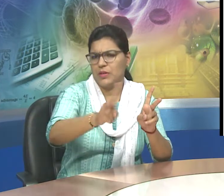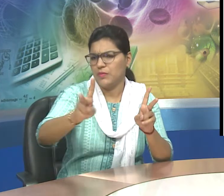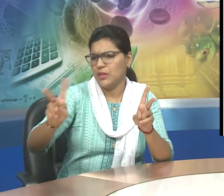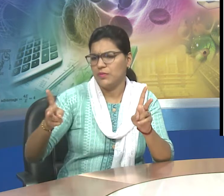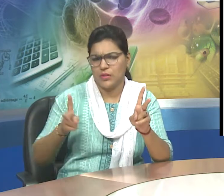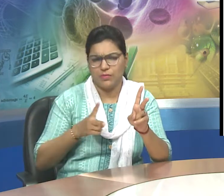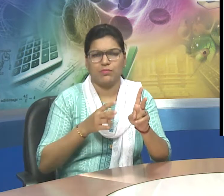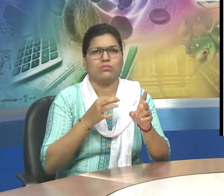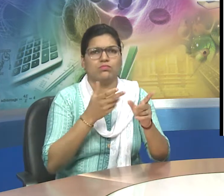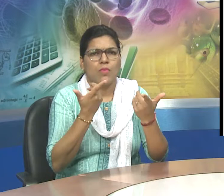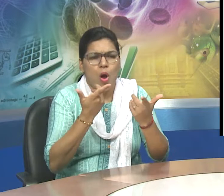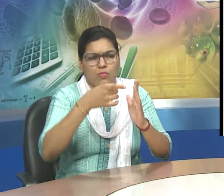गवर्नमेंट।